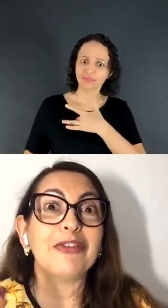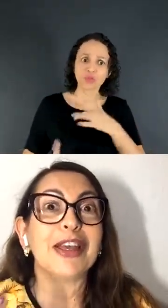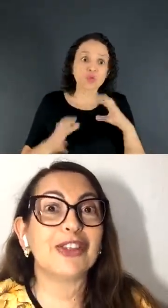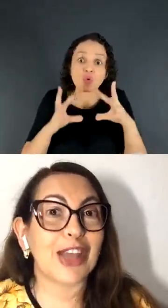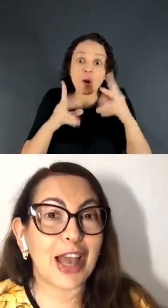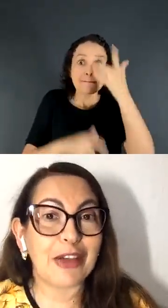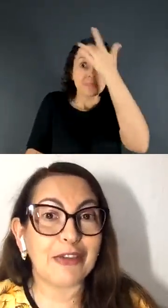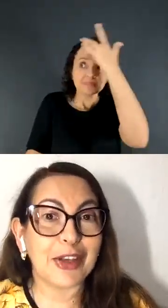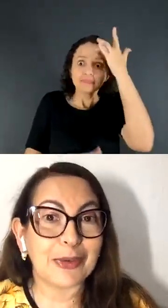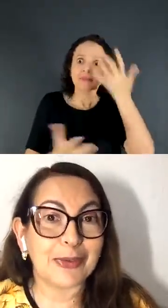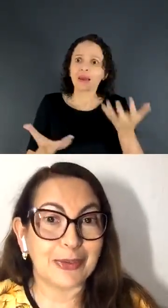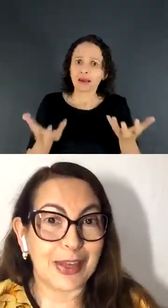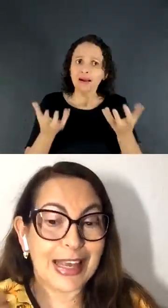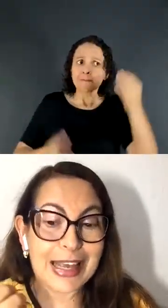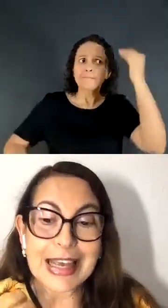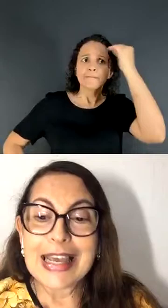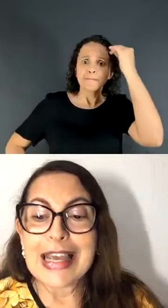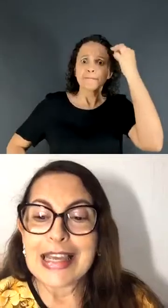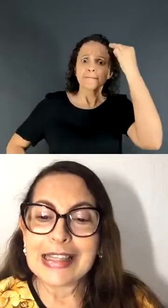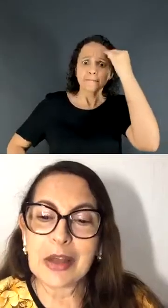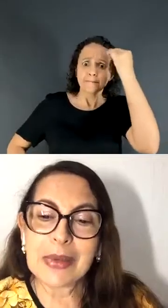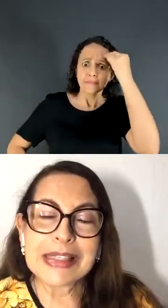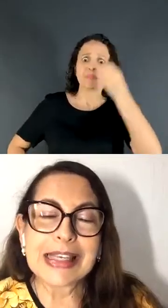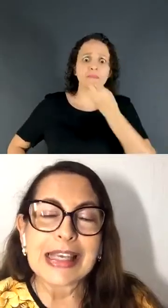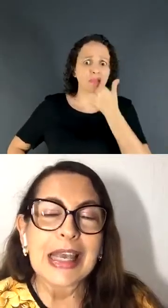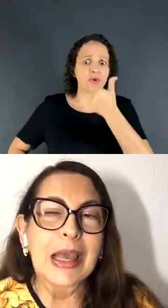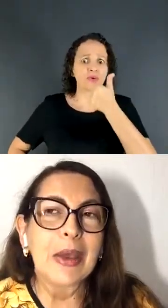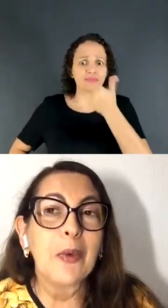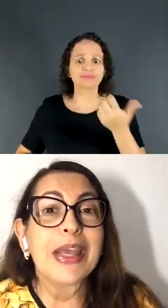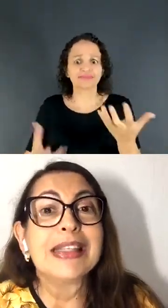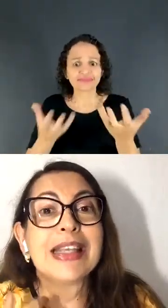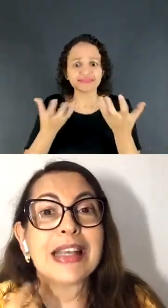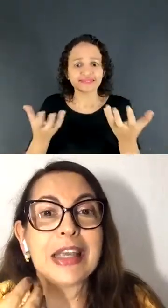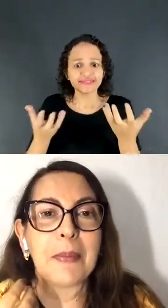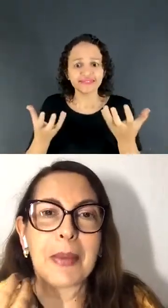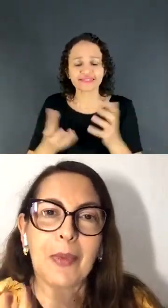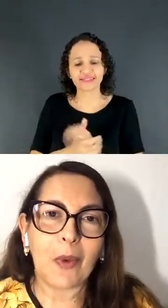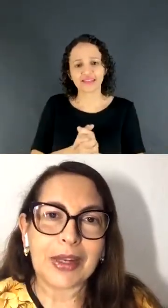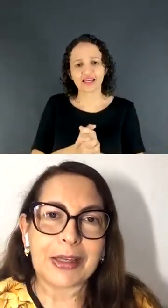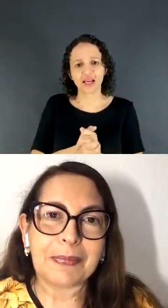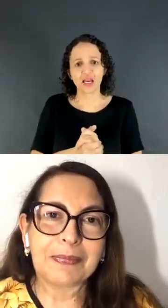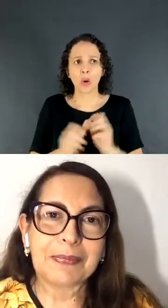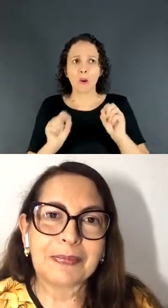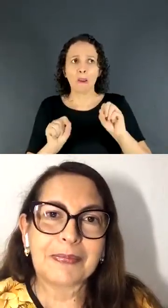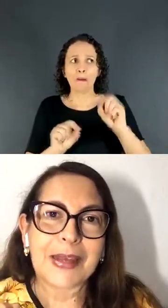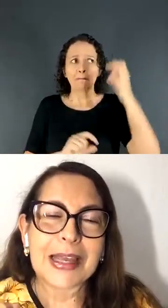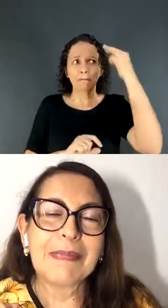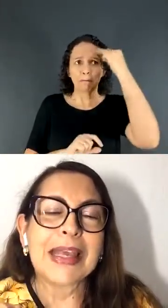memória invejável, né? Então, assim, o que seria memória?